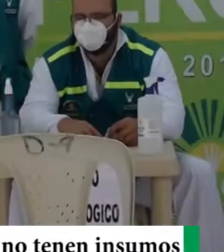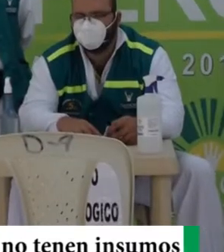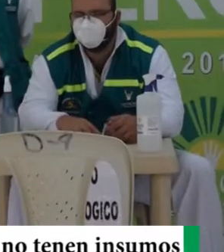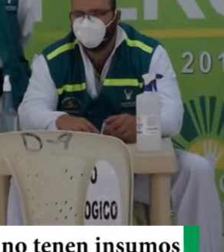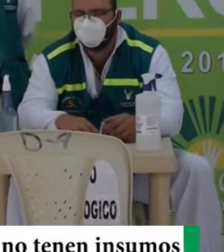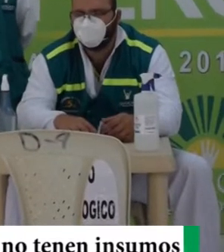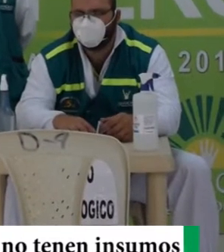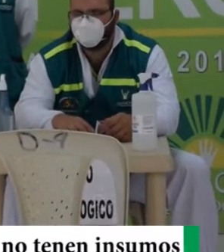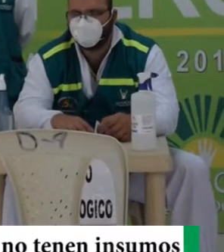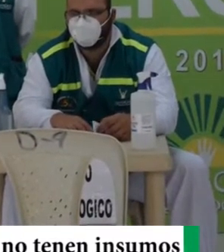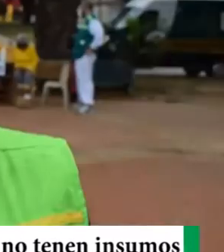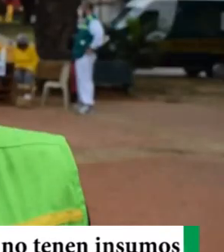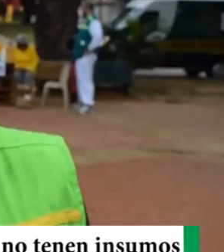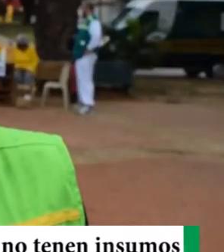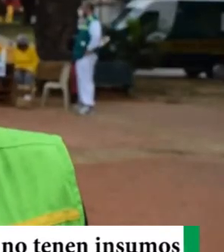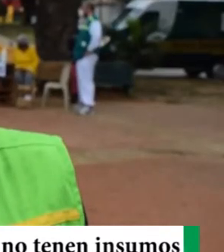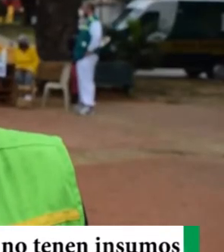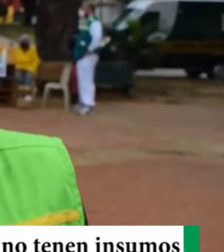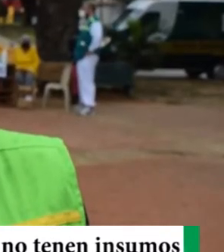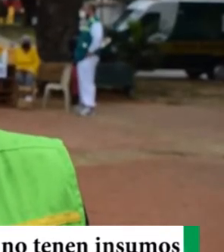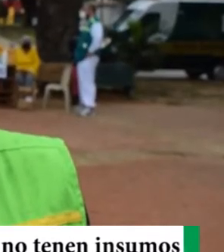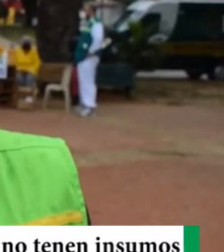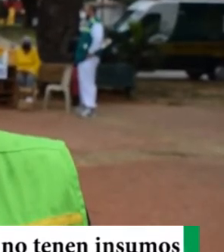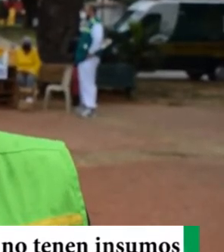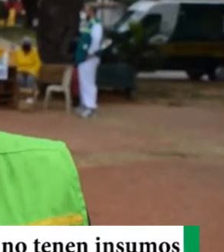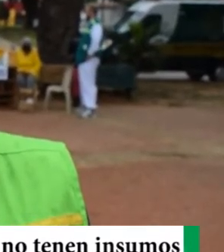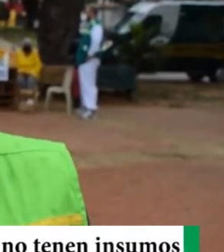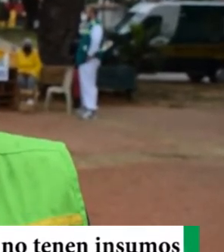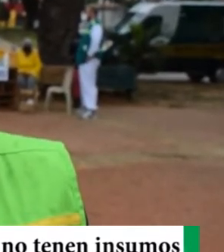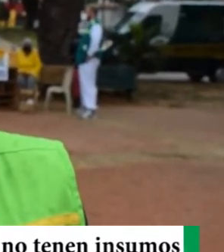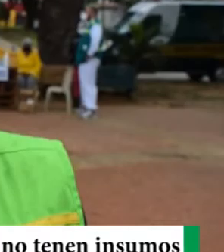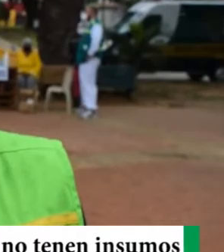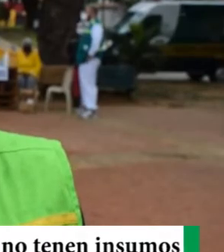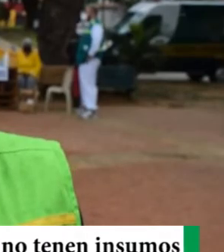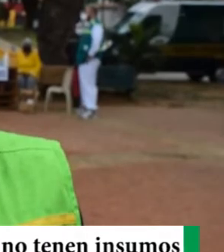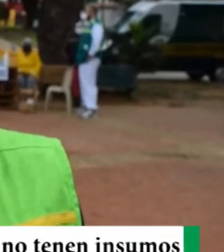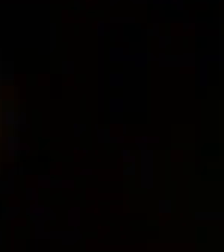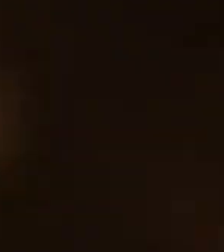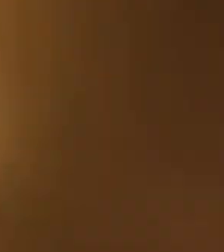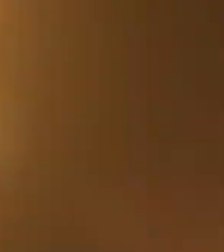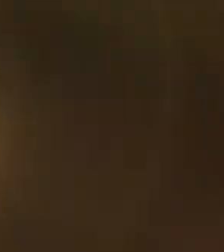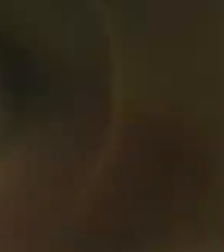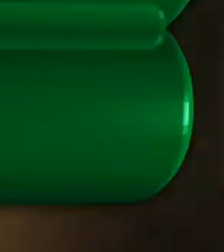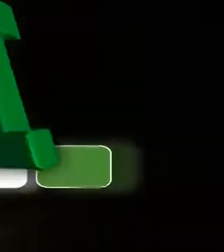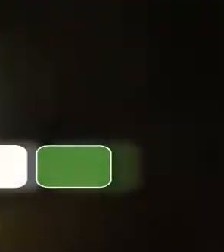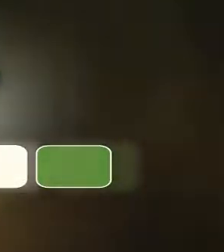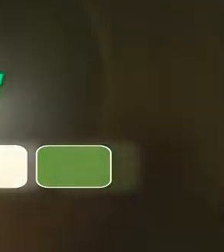hacerse atender, para información, o si también necesita medicación, porque también estamos dando medicación.